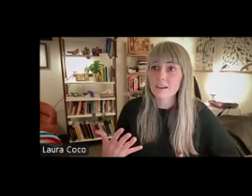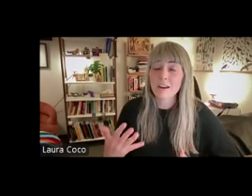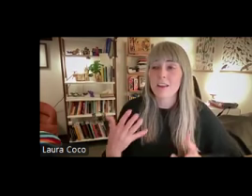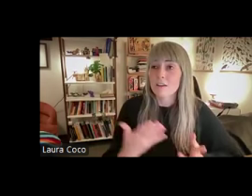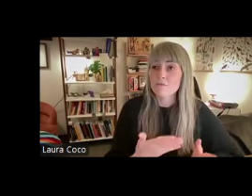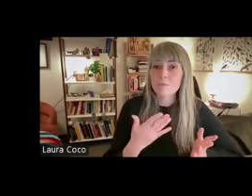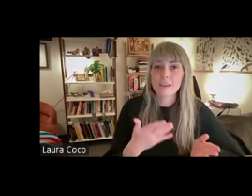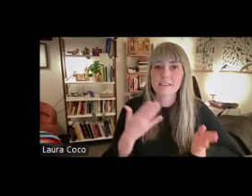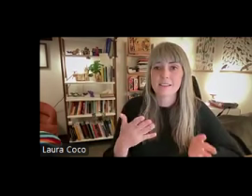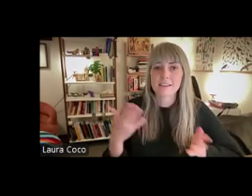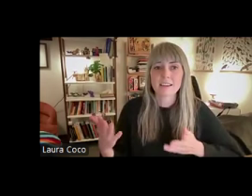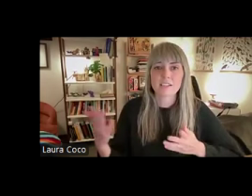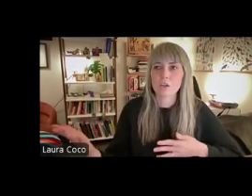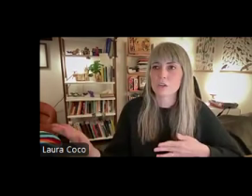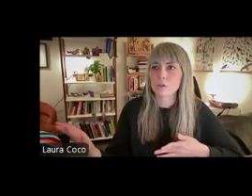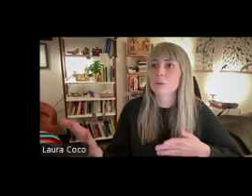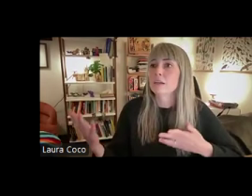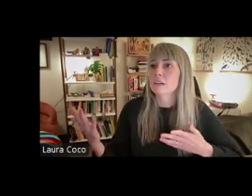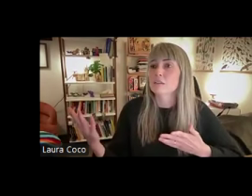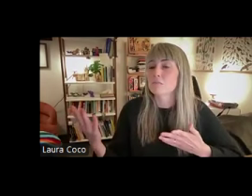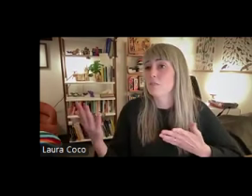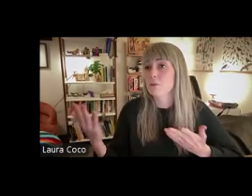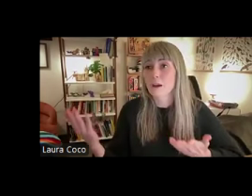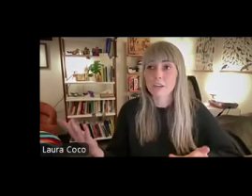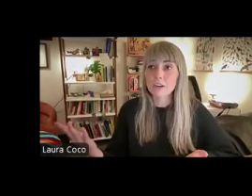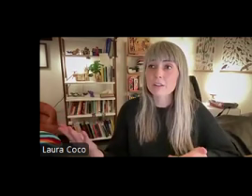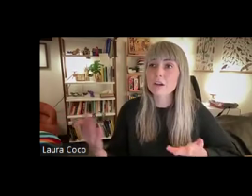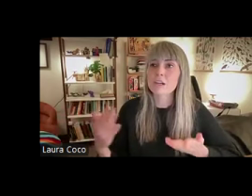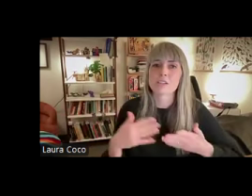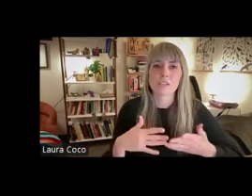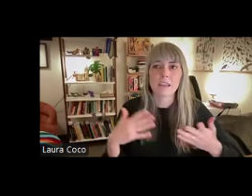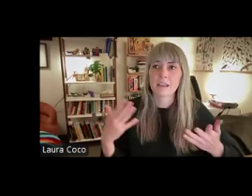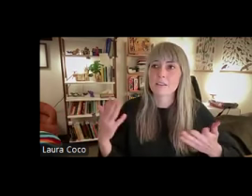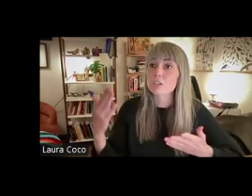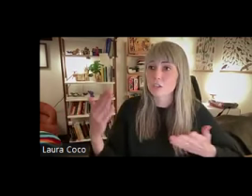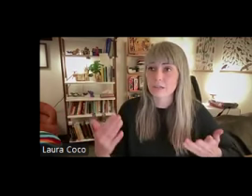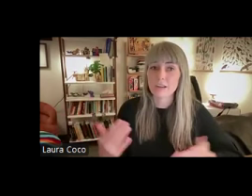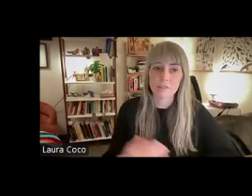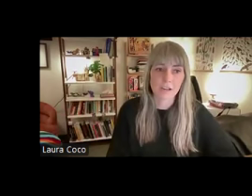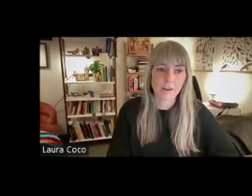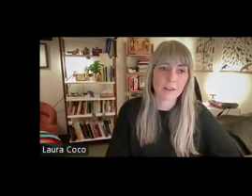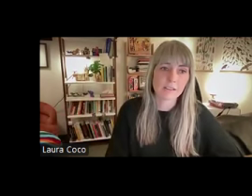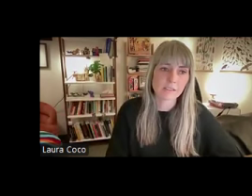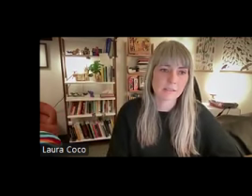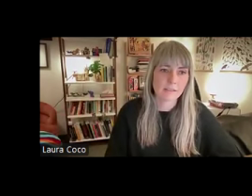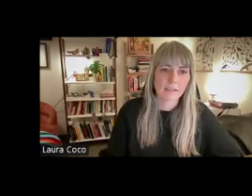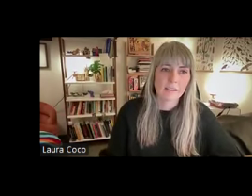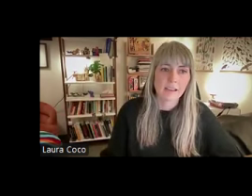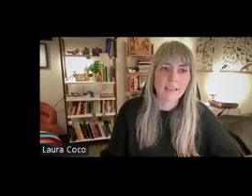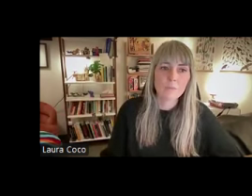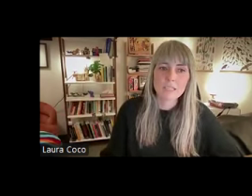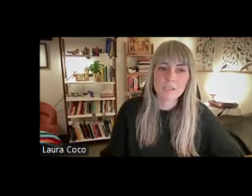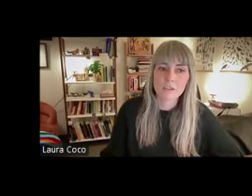Y they los can hear. tonos And puros from that es una test, I forma de can poder tell you averiguar la sensibilidad if de you su have a audición. hearing loss Entonces, de and esa the prueba degree puedo of your ver hearing si usted loss. tiene una